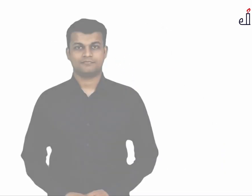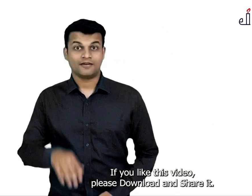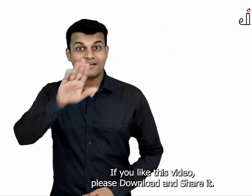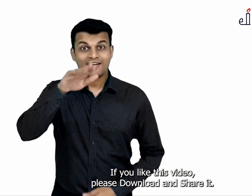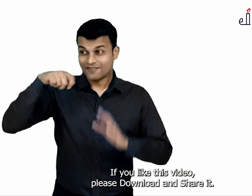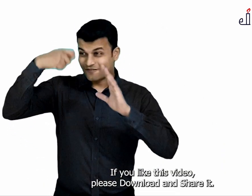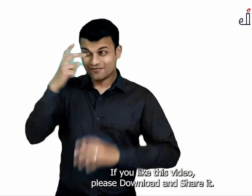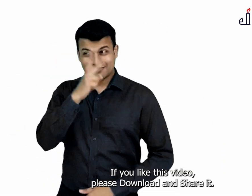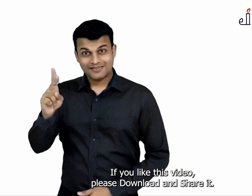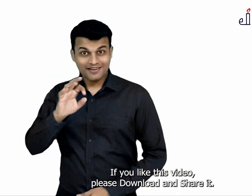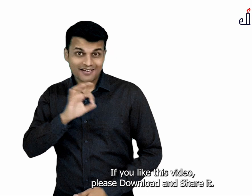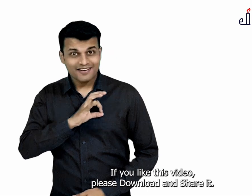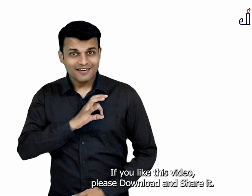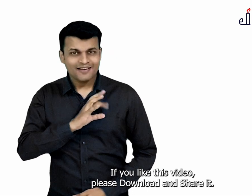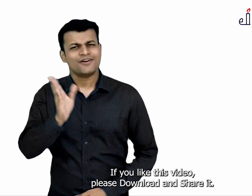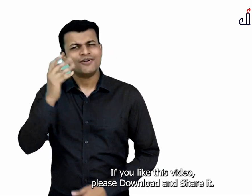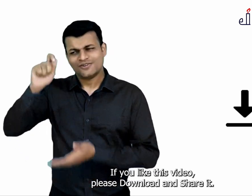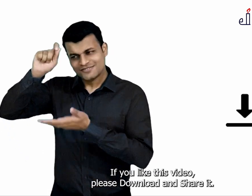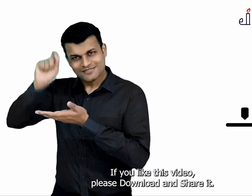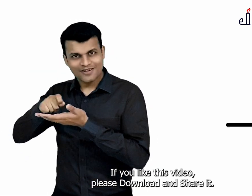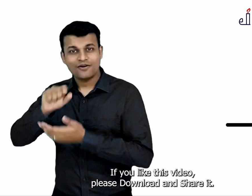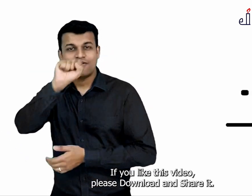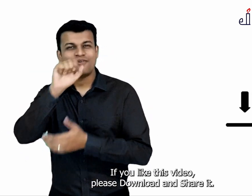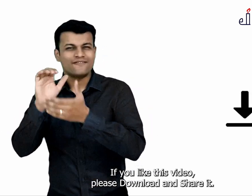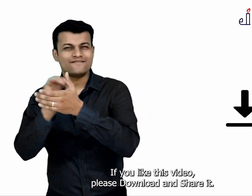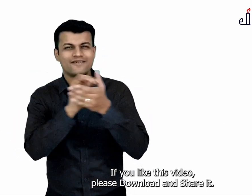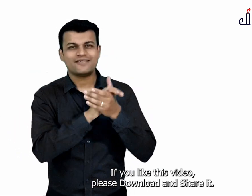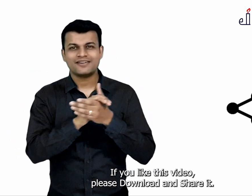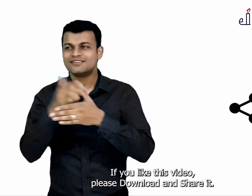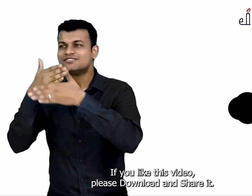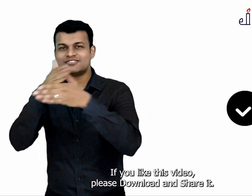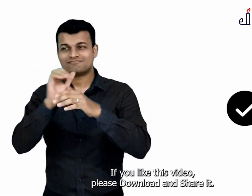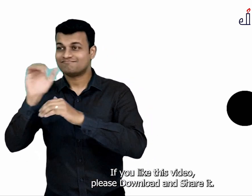अगर आपको ये वीडियो पसंद है तो इसे आप डाउनलोड करें और शेयर भी कर सकते हैं।